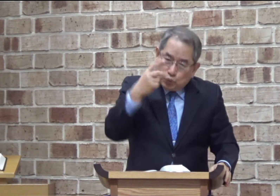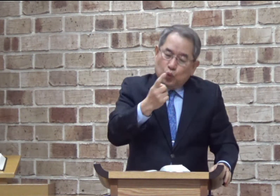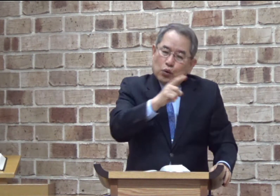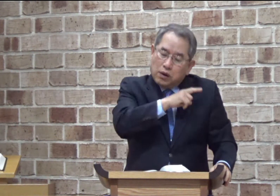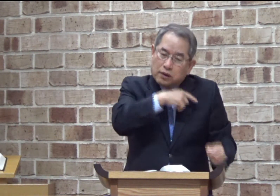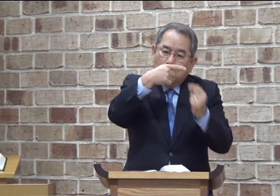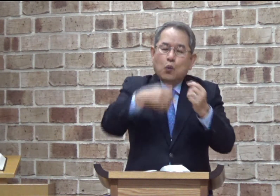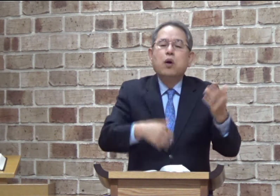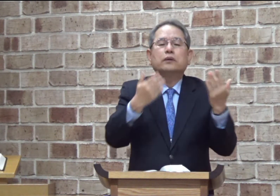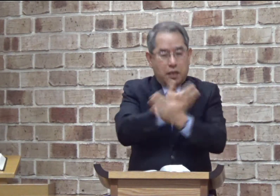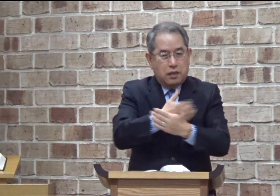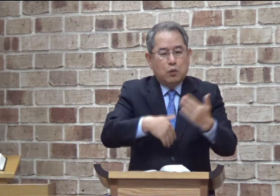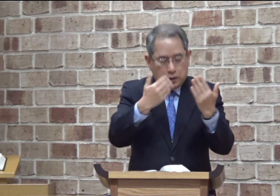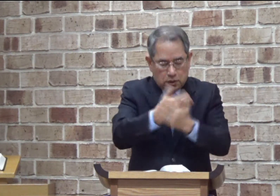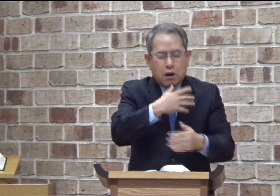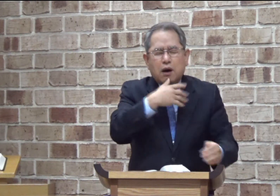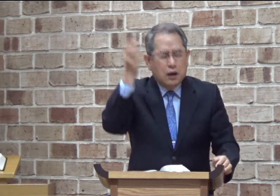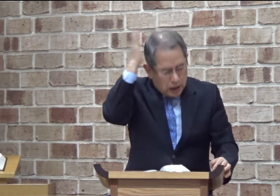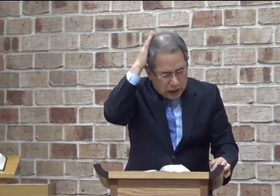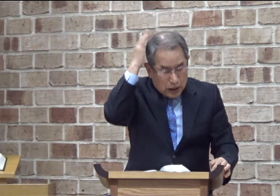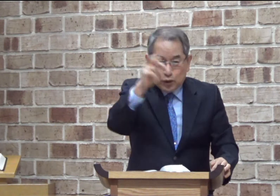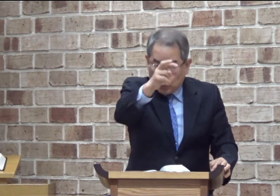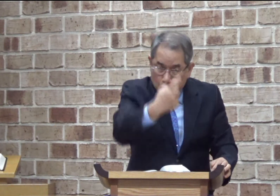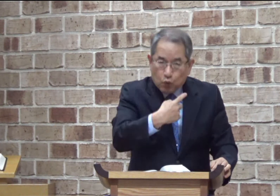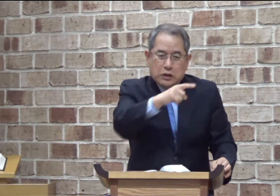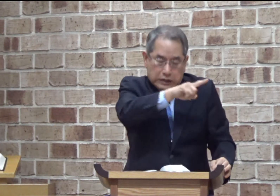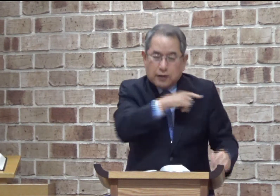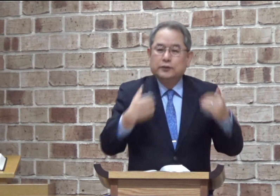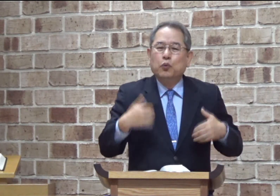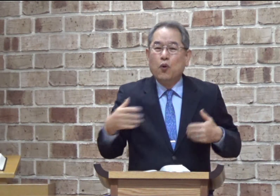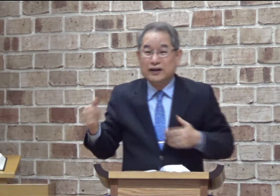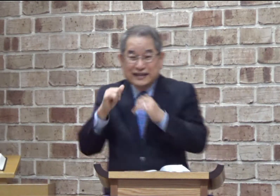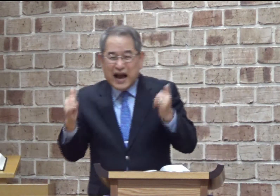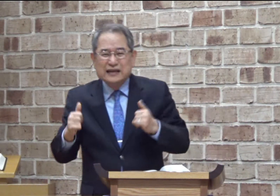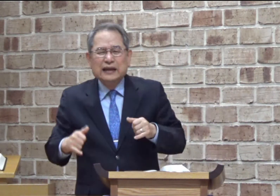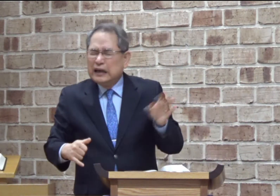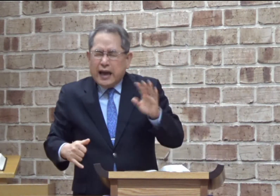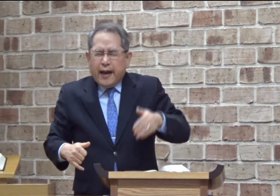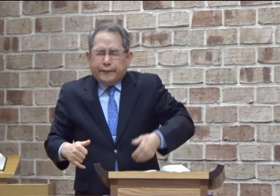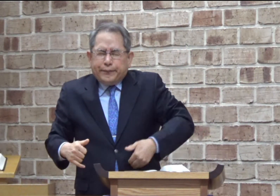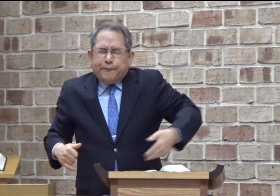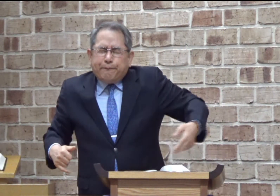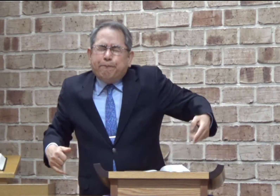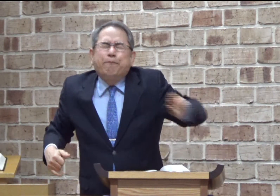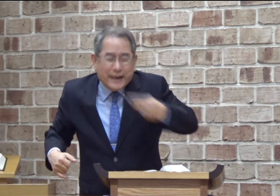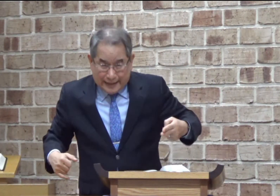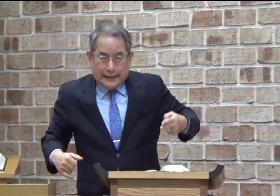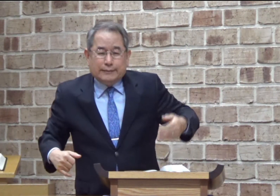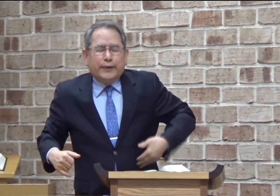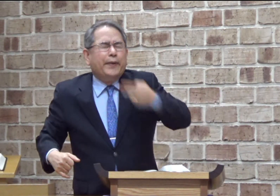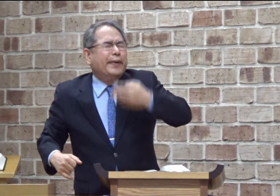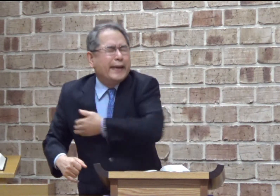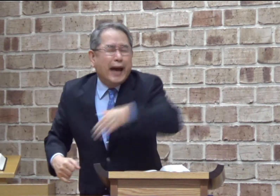그런 사람은 필요 없어 라고 이야기합니다. 이렇게 다릅니다. 오늘